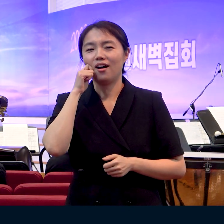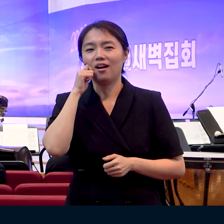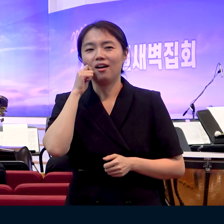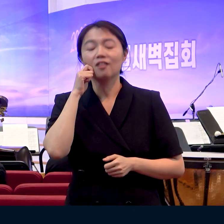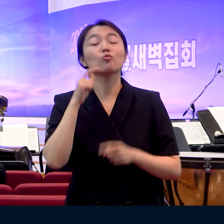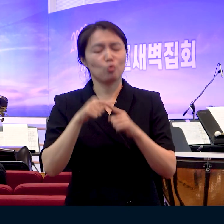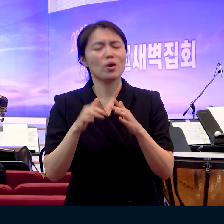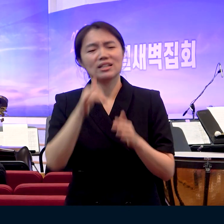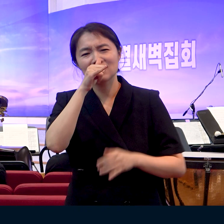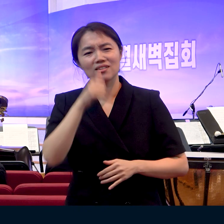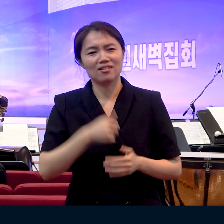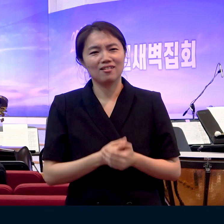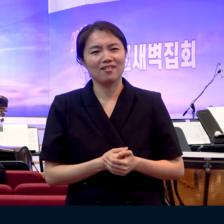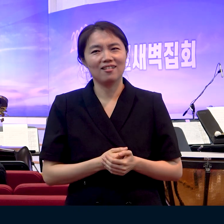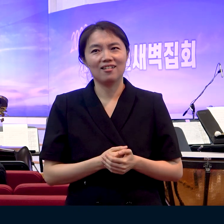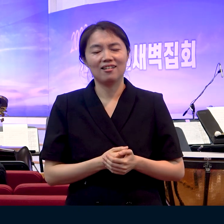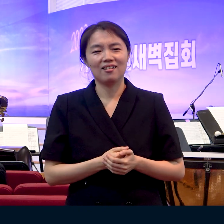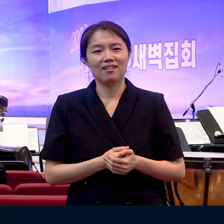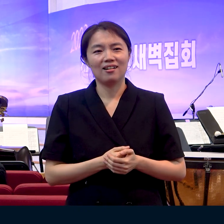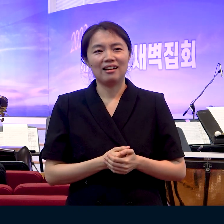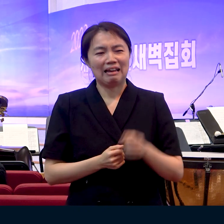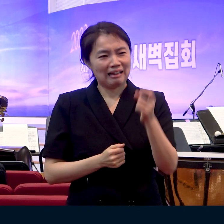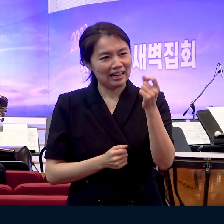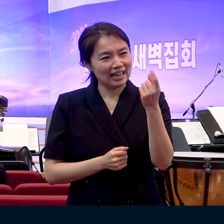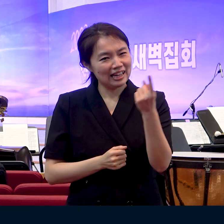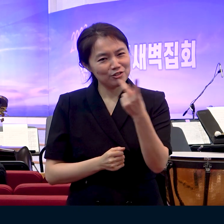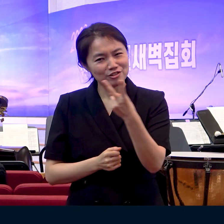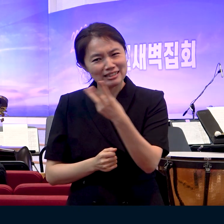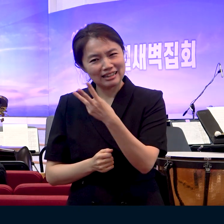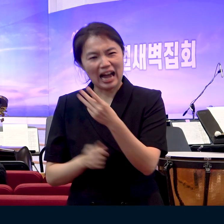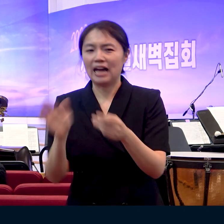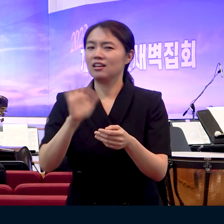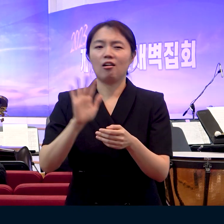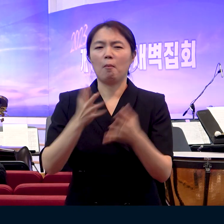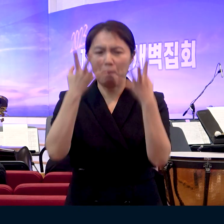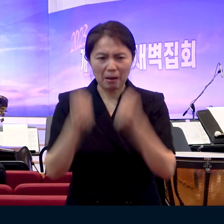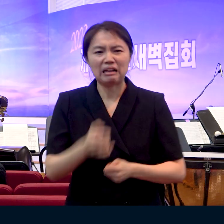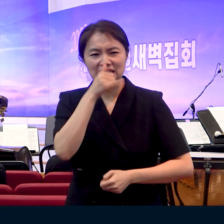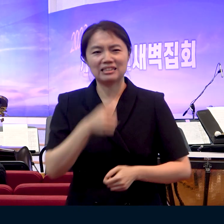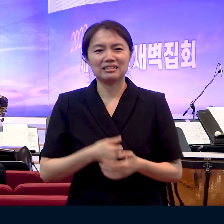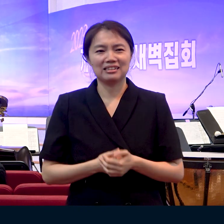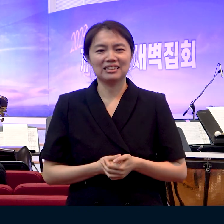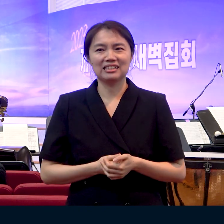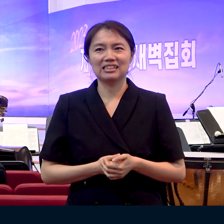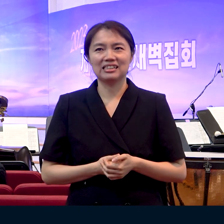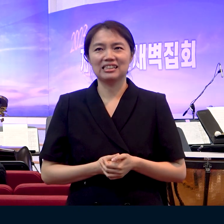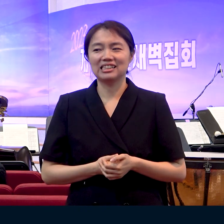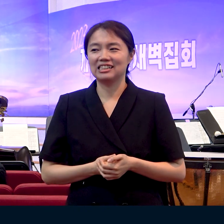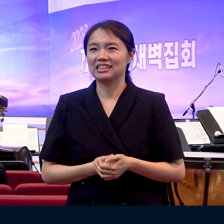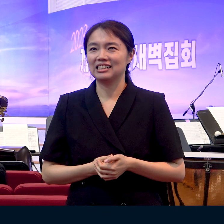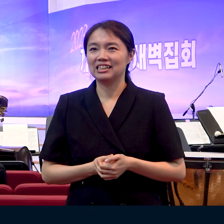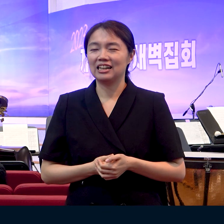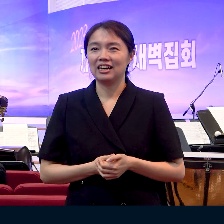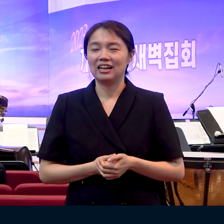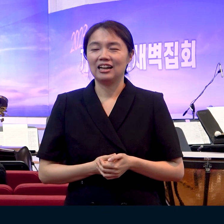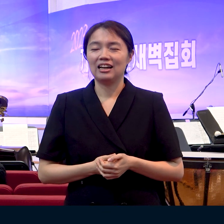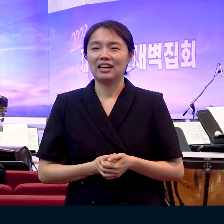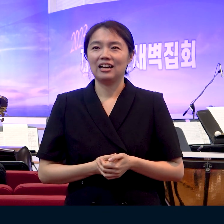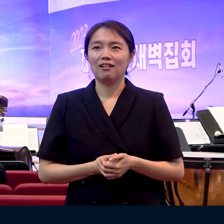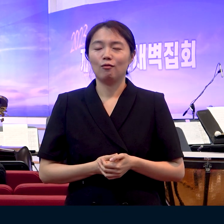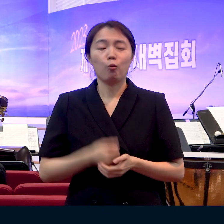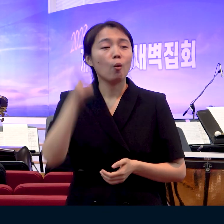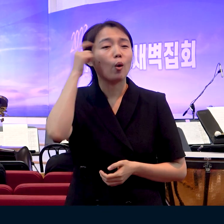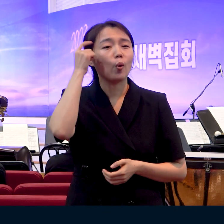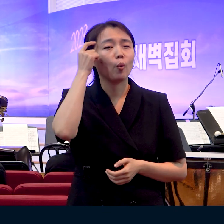교회들이 있어요. 있는 정도가 아니라 많다는 게 문제죠. 그렇죠? 왜 그럴까? 어떻게 그럴 수 있느냐?